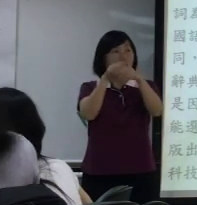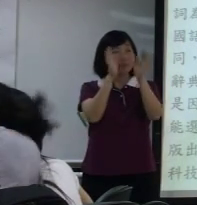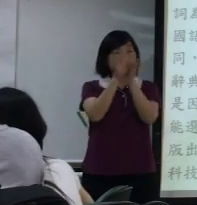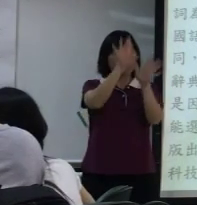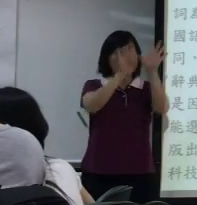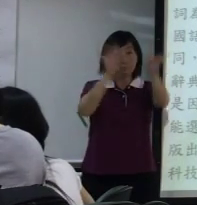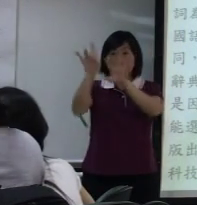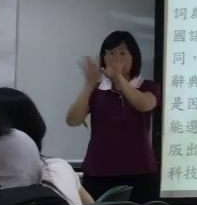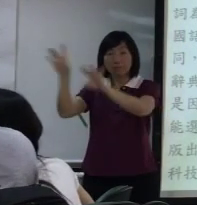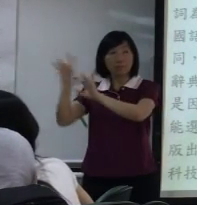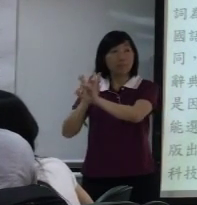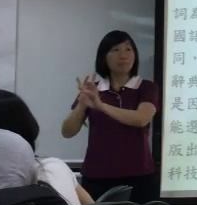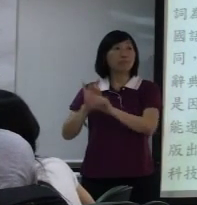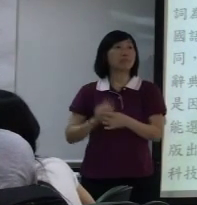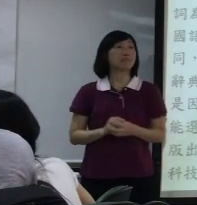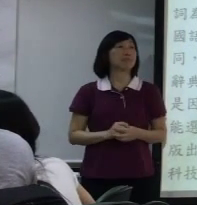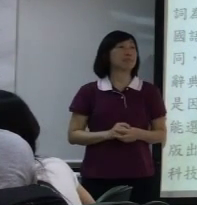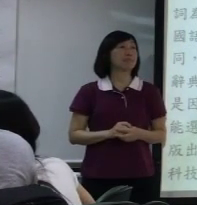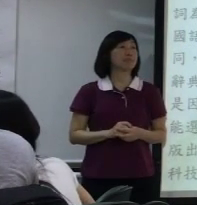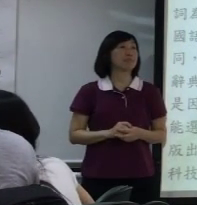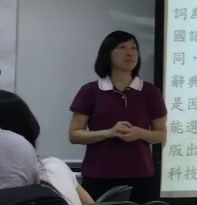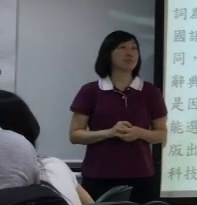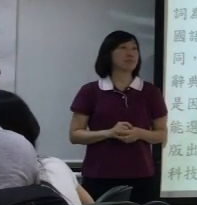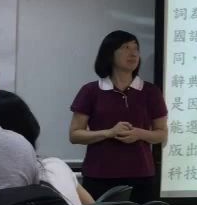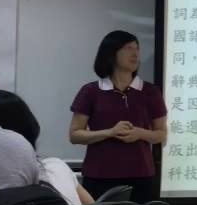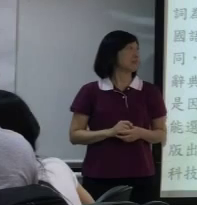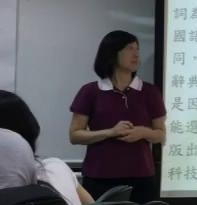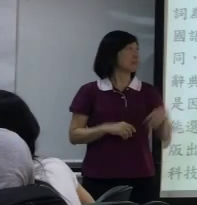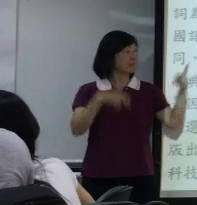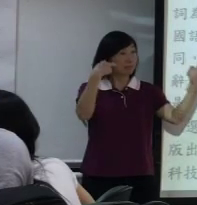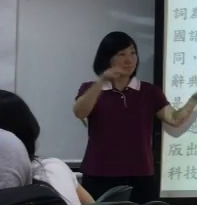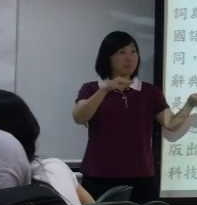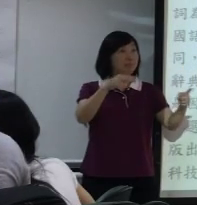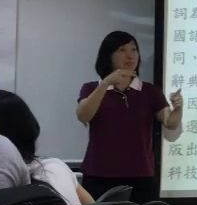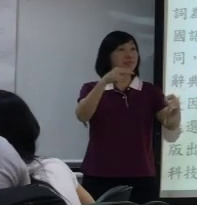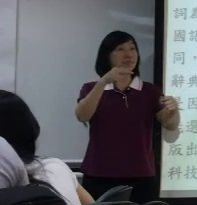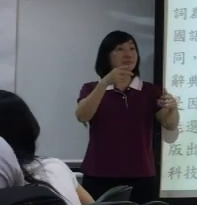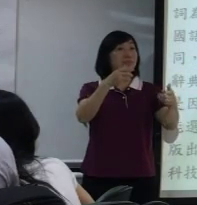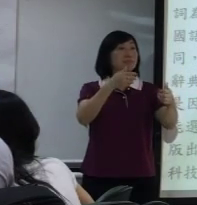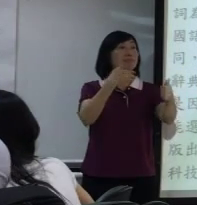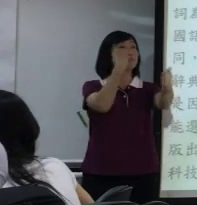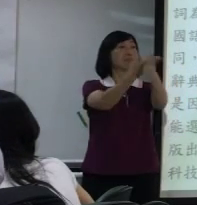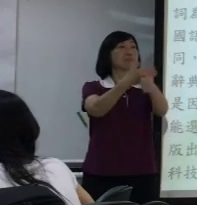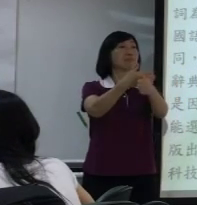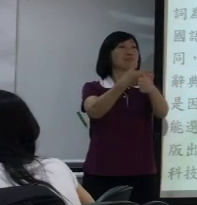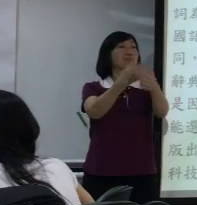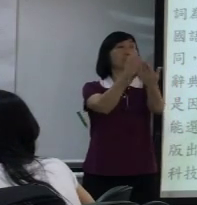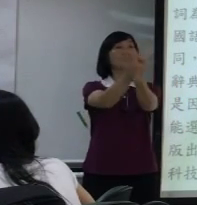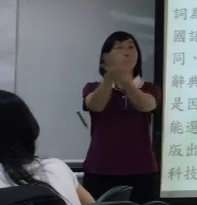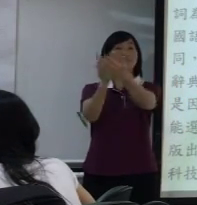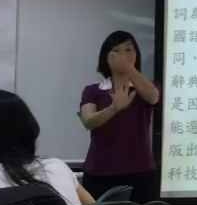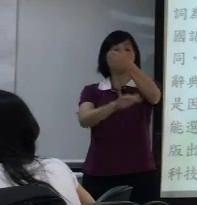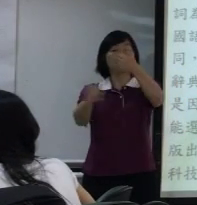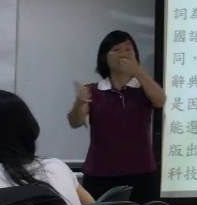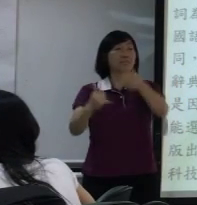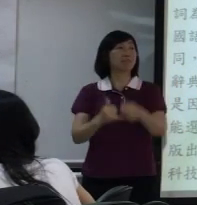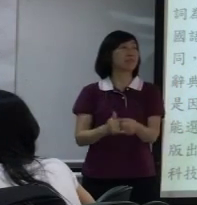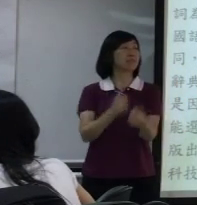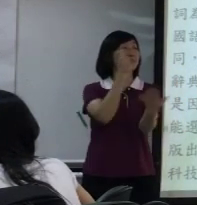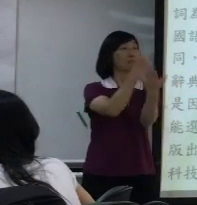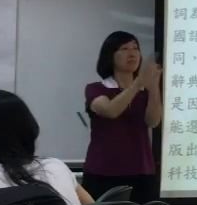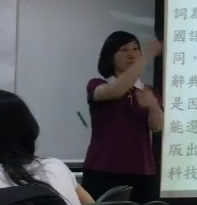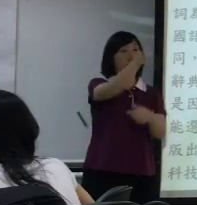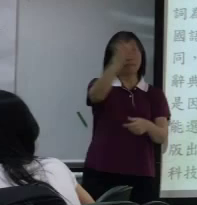选出来，然后分配给各位委员，每个